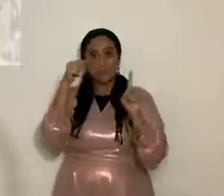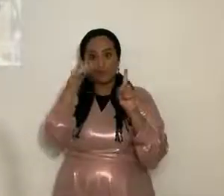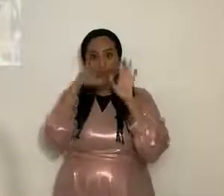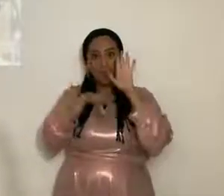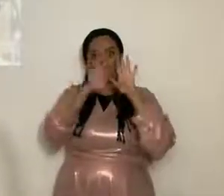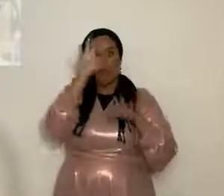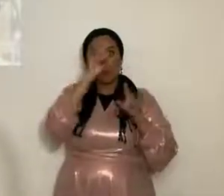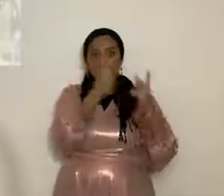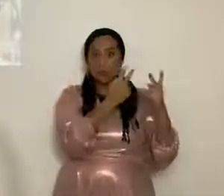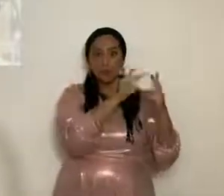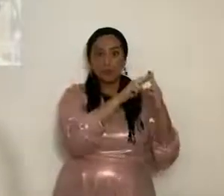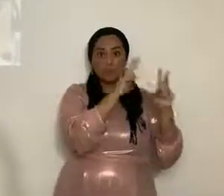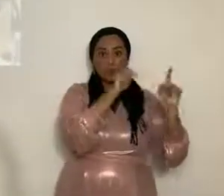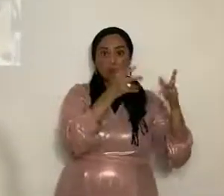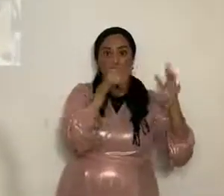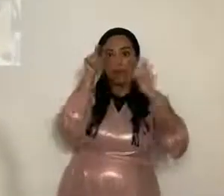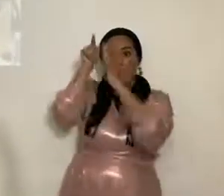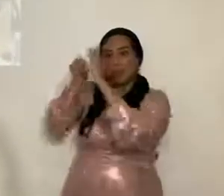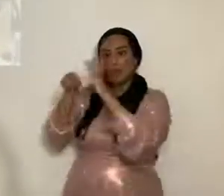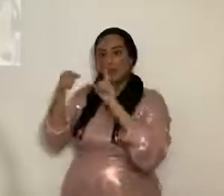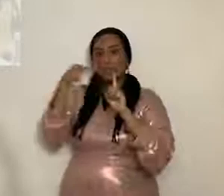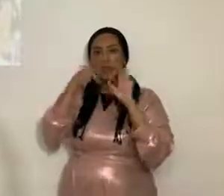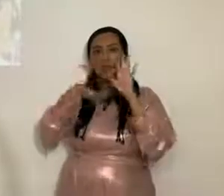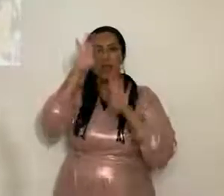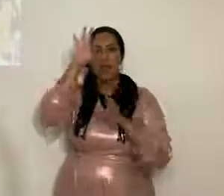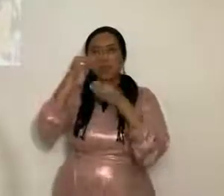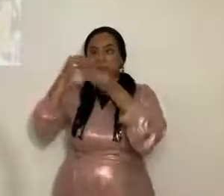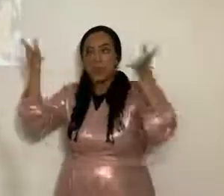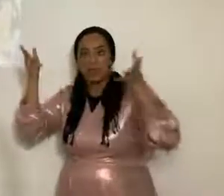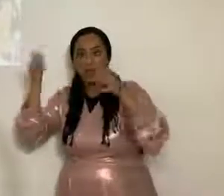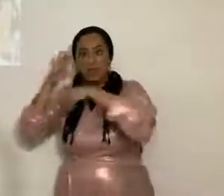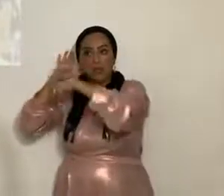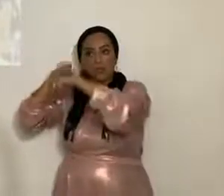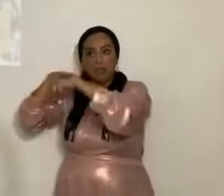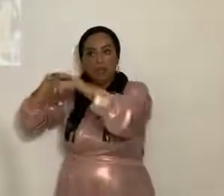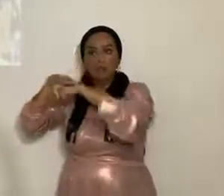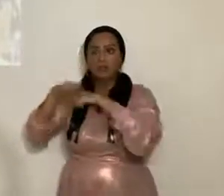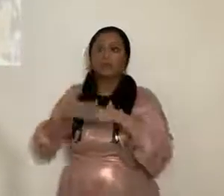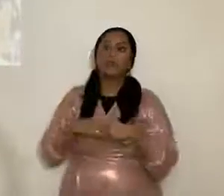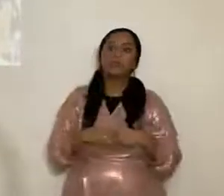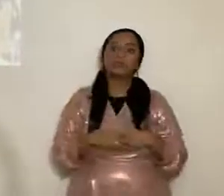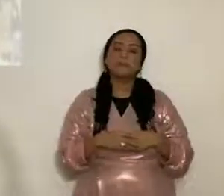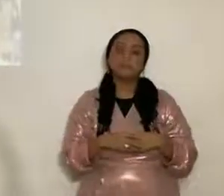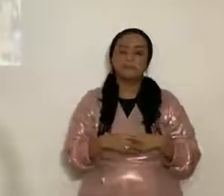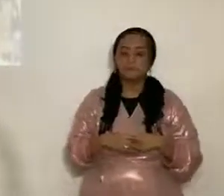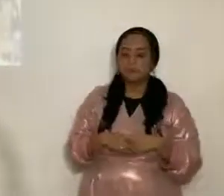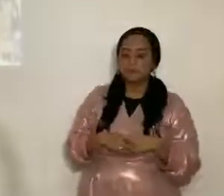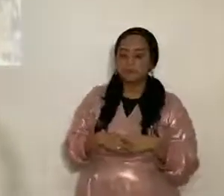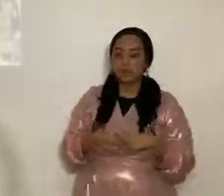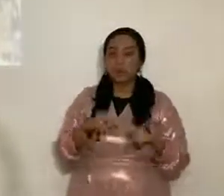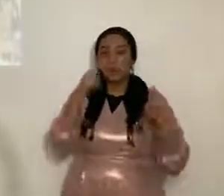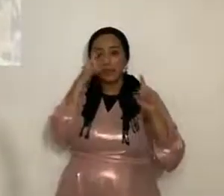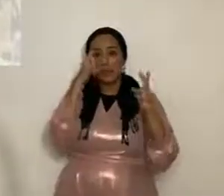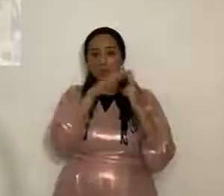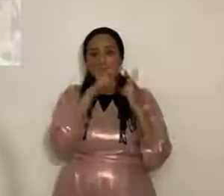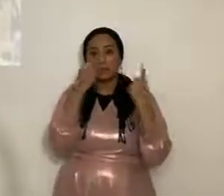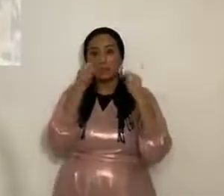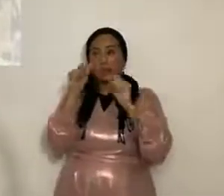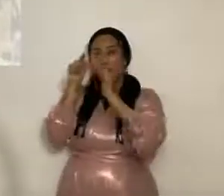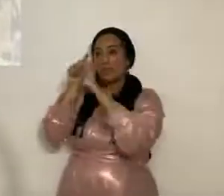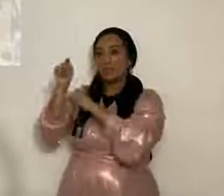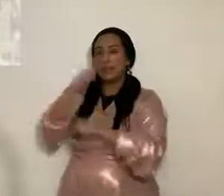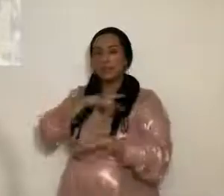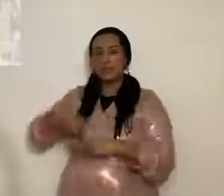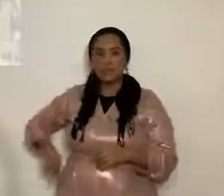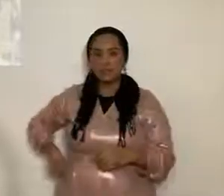de Bigtán y de Teres, 2 eunucos del rey, de la guardia de la puerta, que habrían procurado poner en mano al